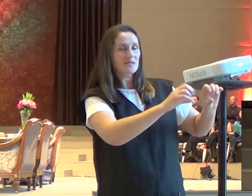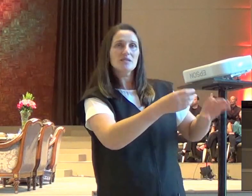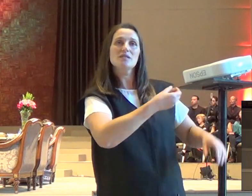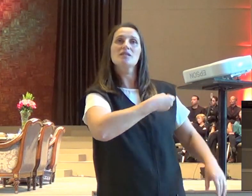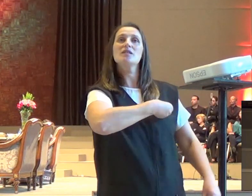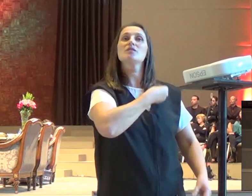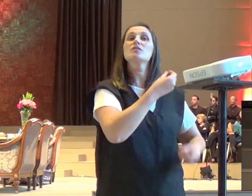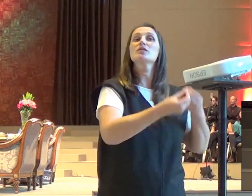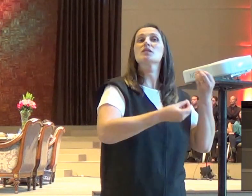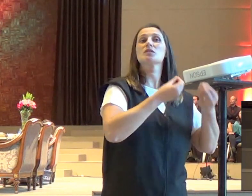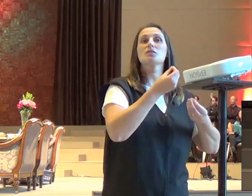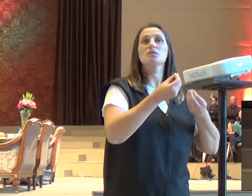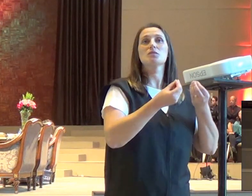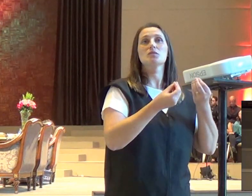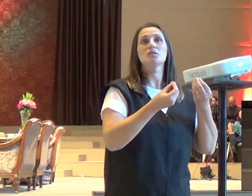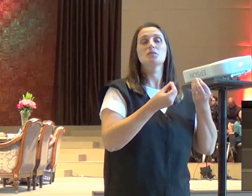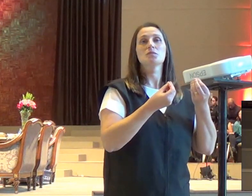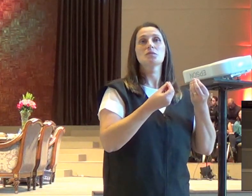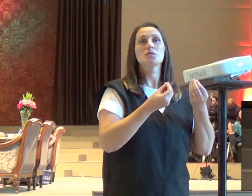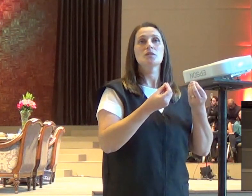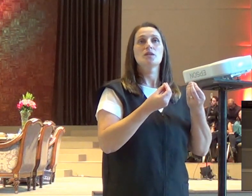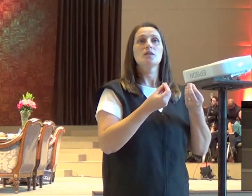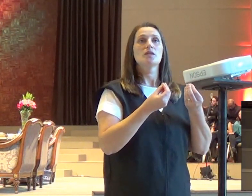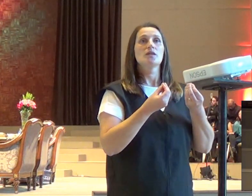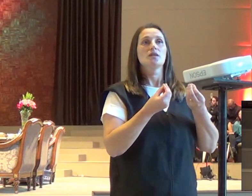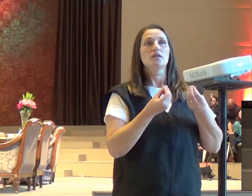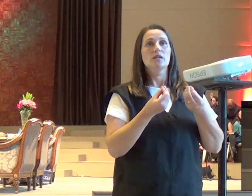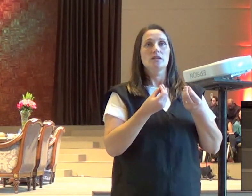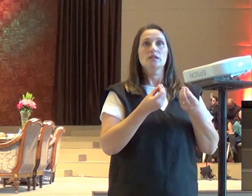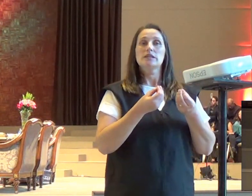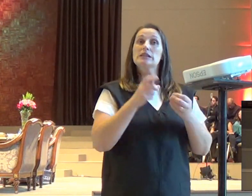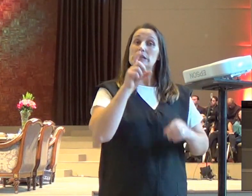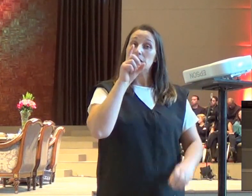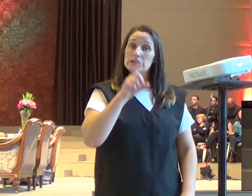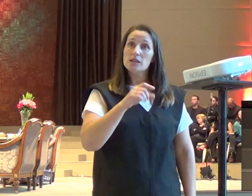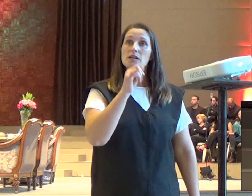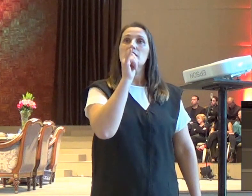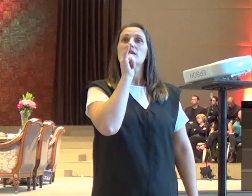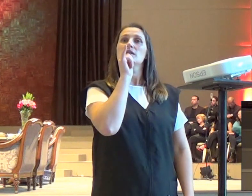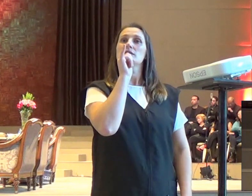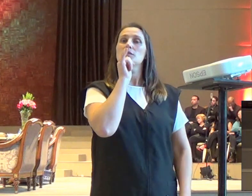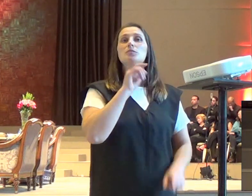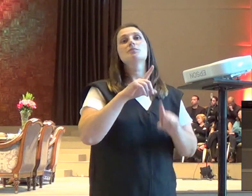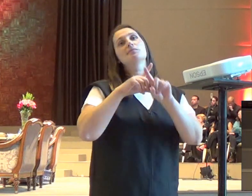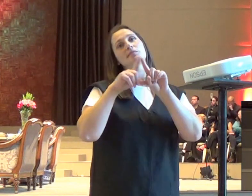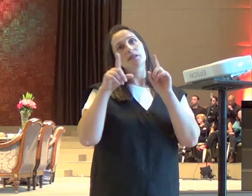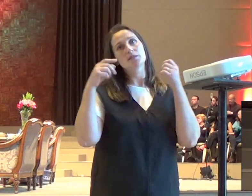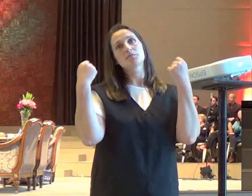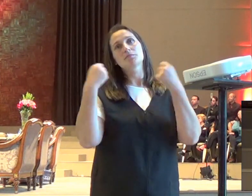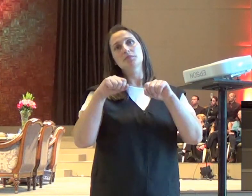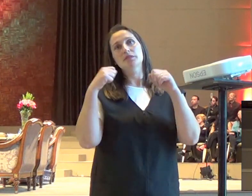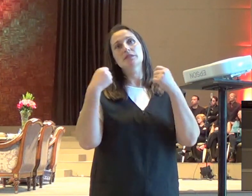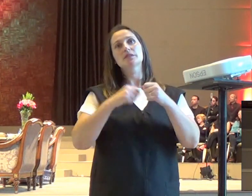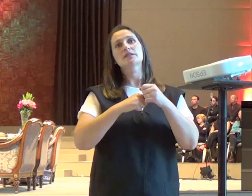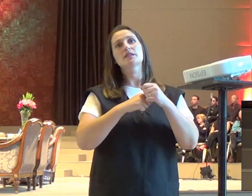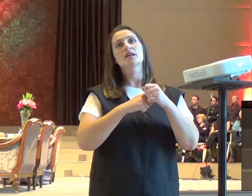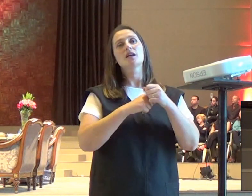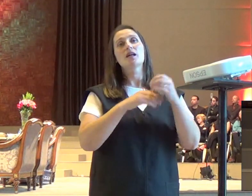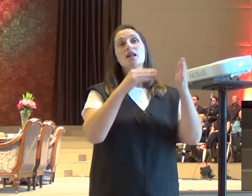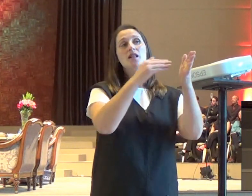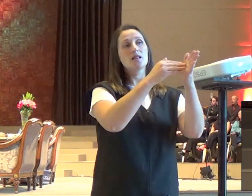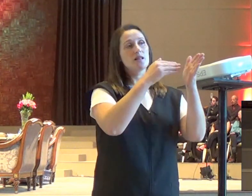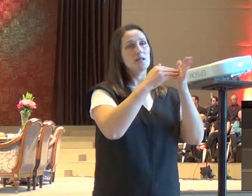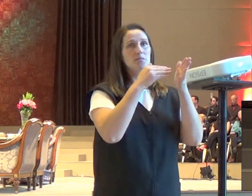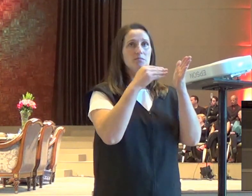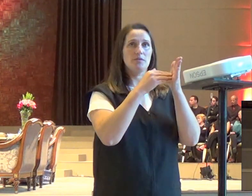viver a gente tem que ser o maior exemplo mas tem que colocar limites também e se a gente não fizer